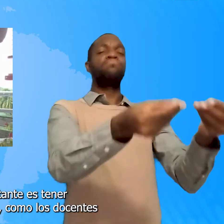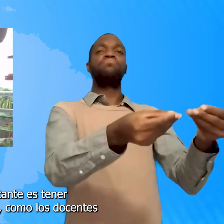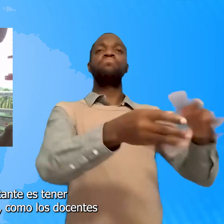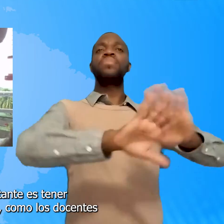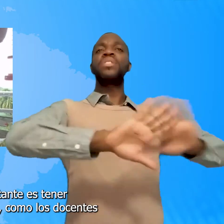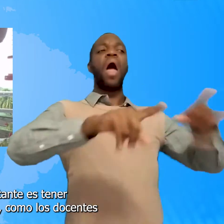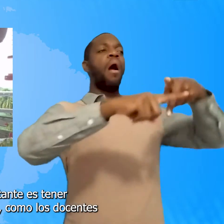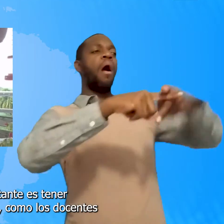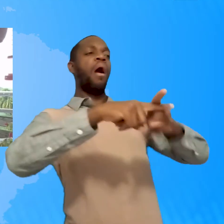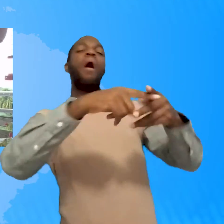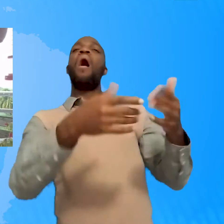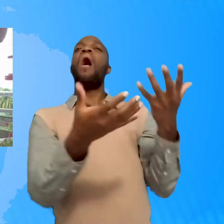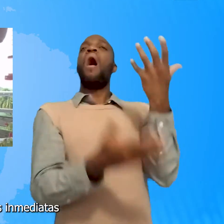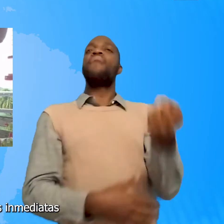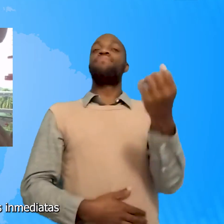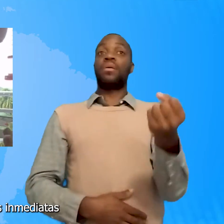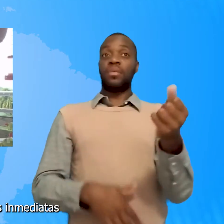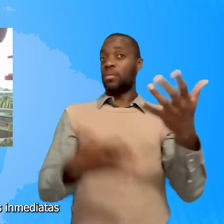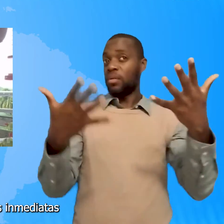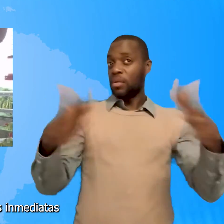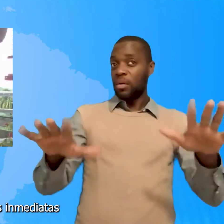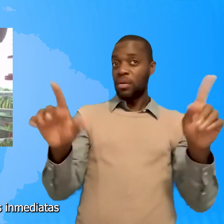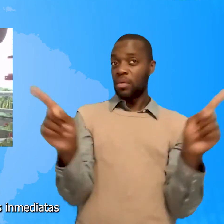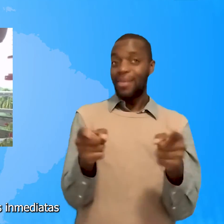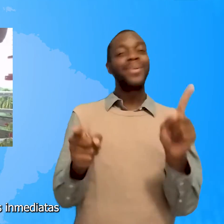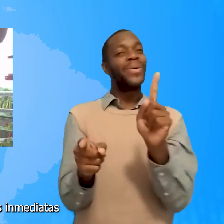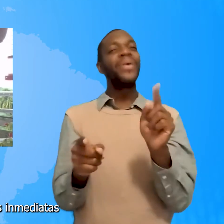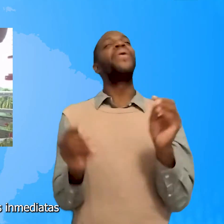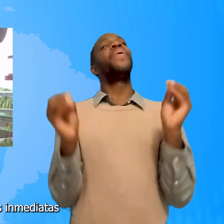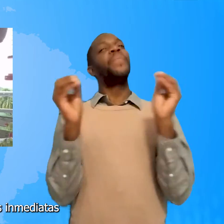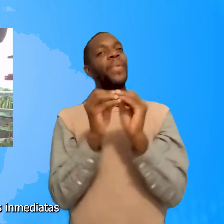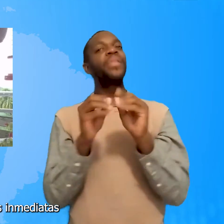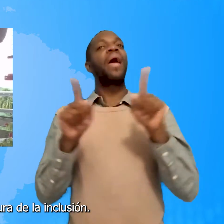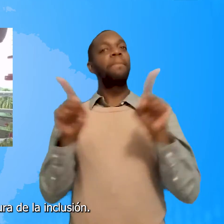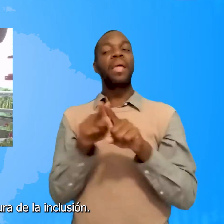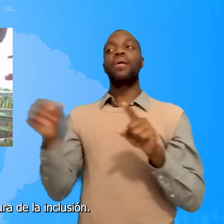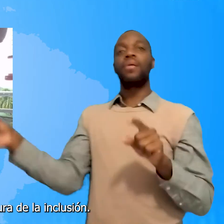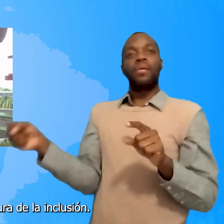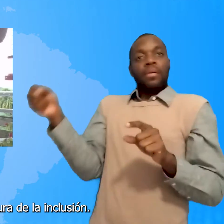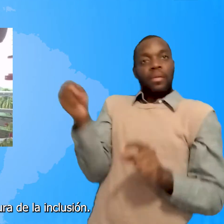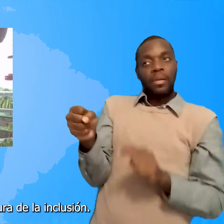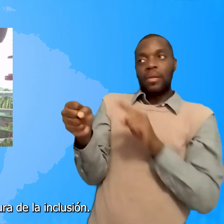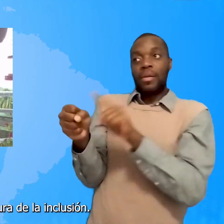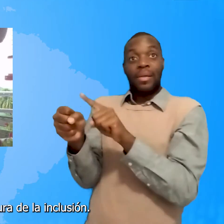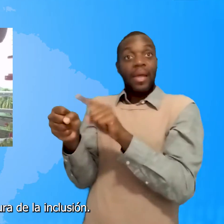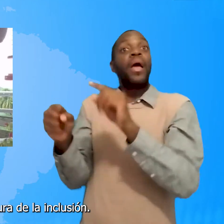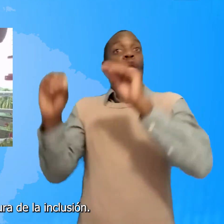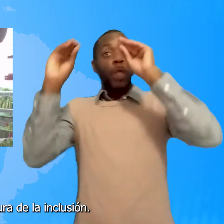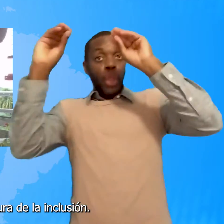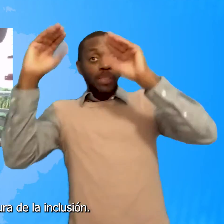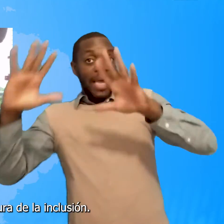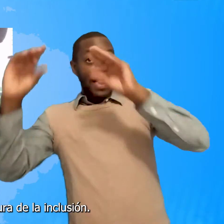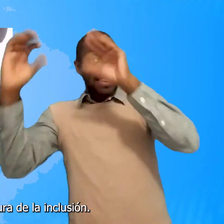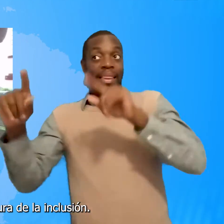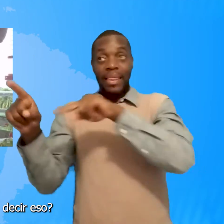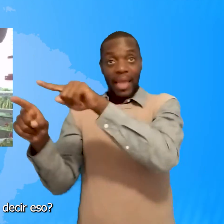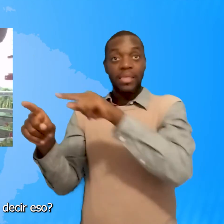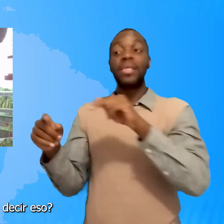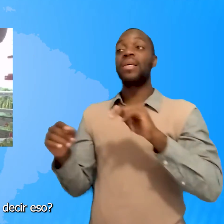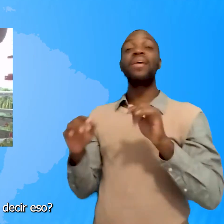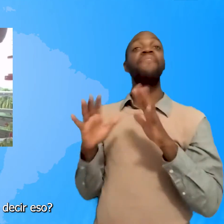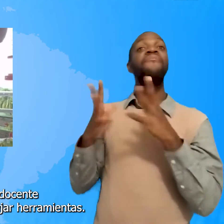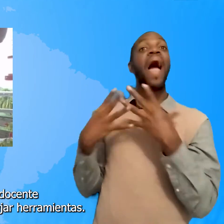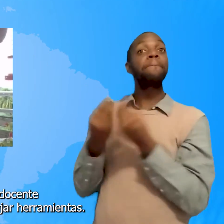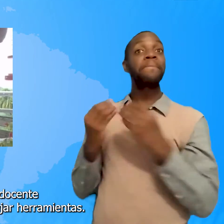claves, como los docentes y las familias inmediatas, que tengan la cultura de la inclusión. ¿Qué